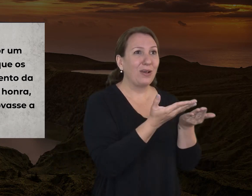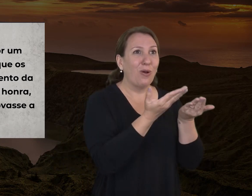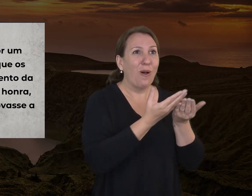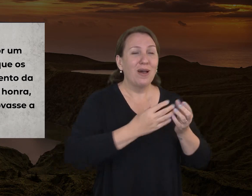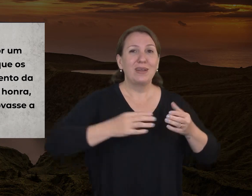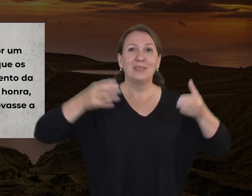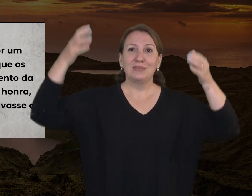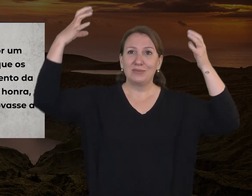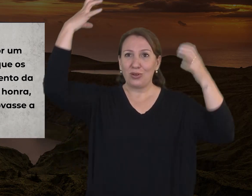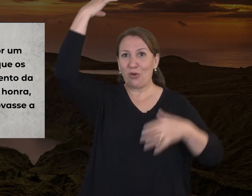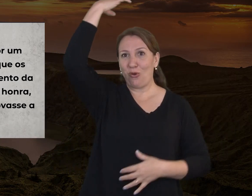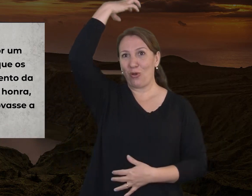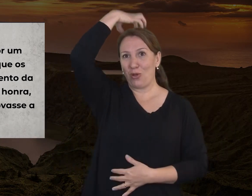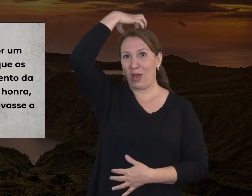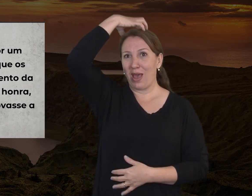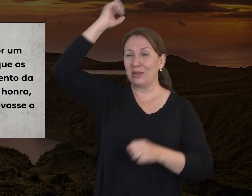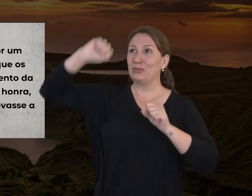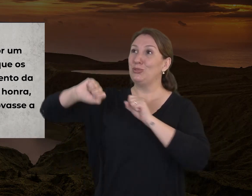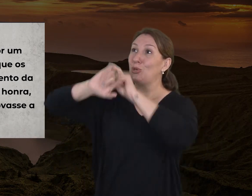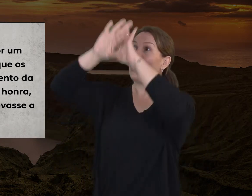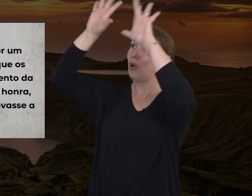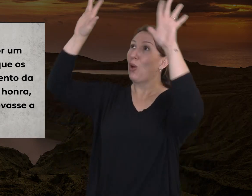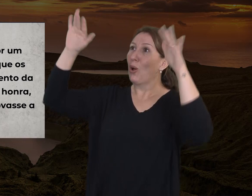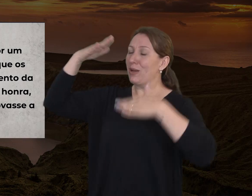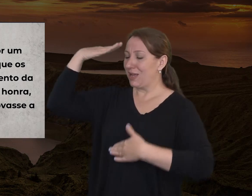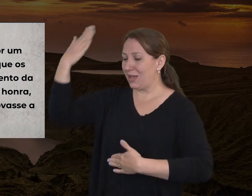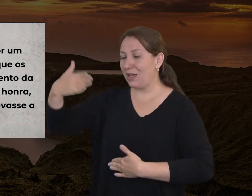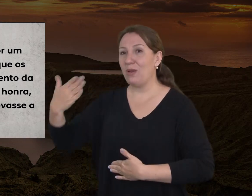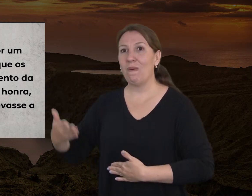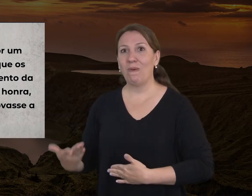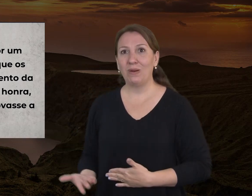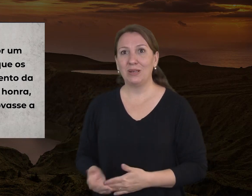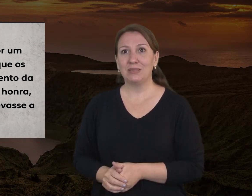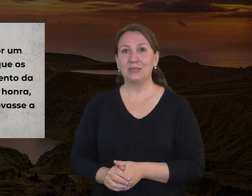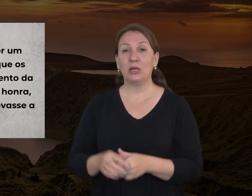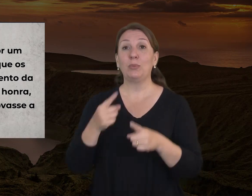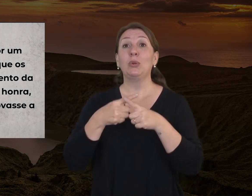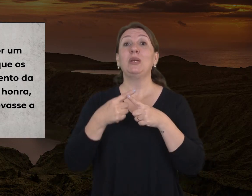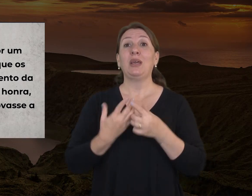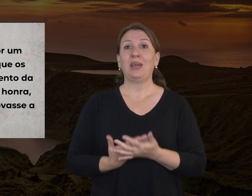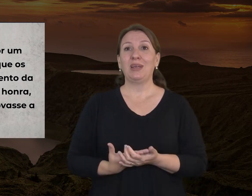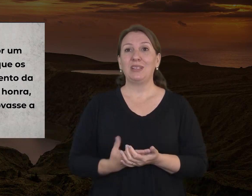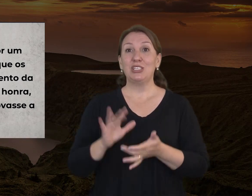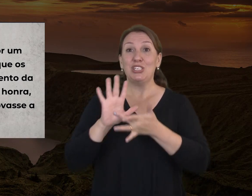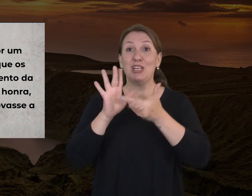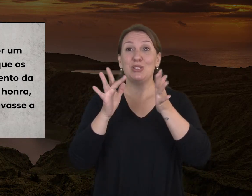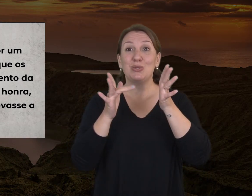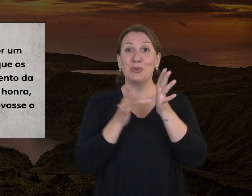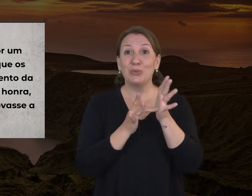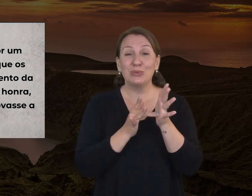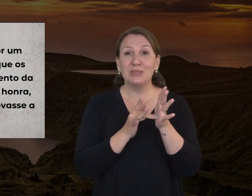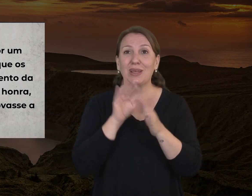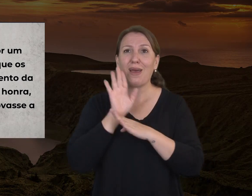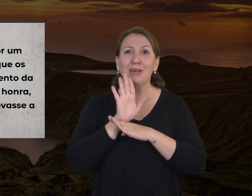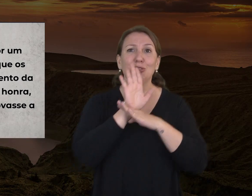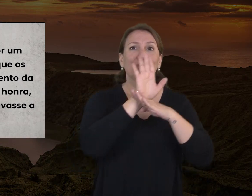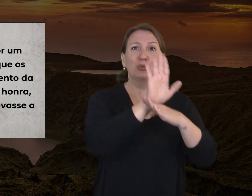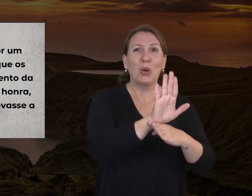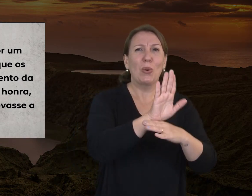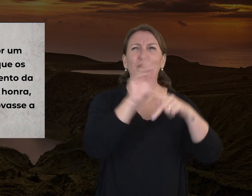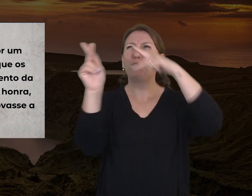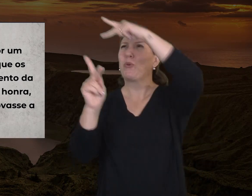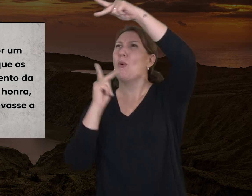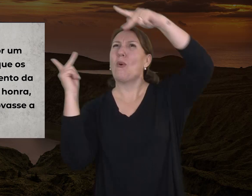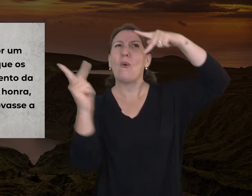por todo homem e realizou a redenção por toda a criação. E para que